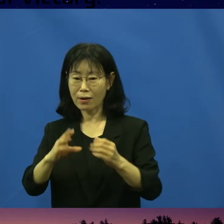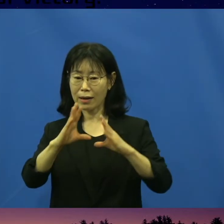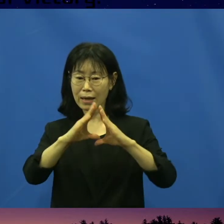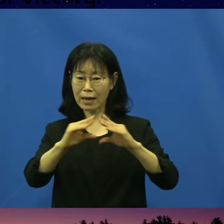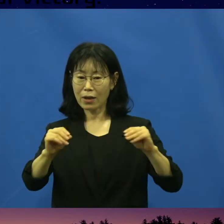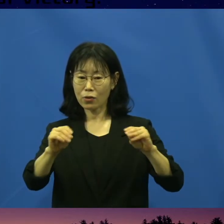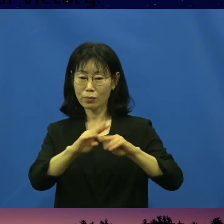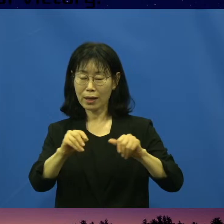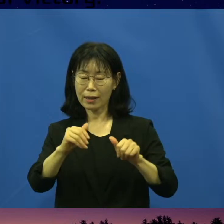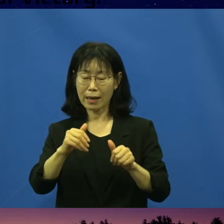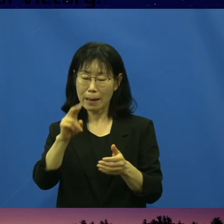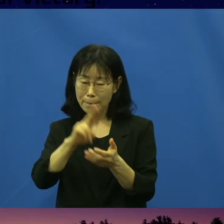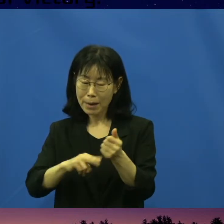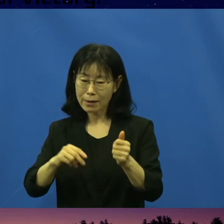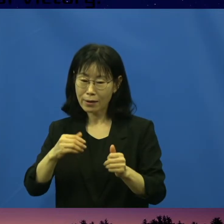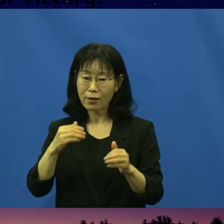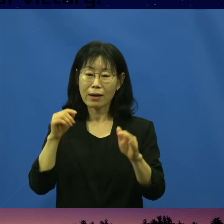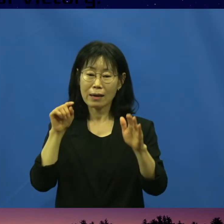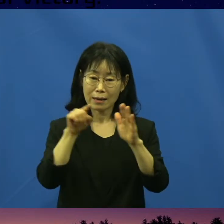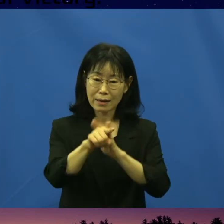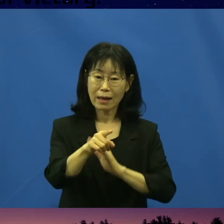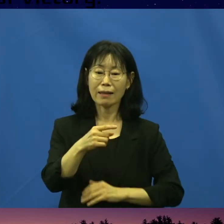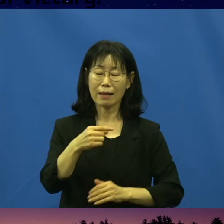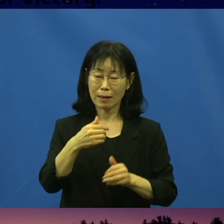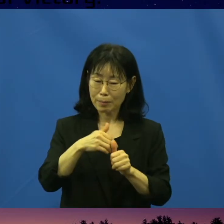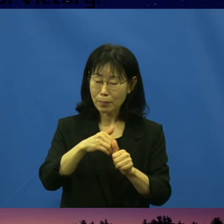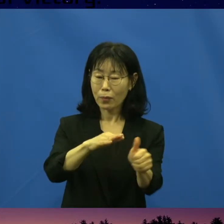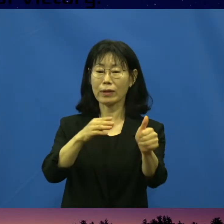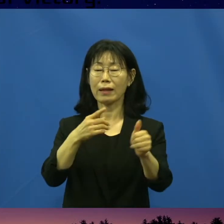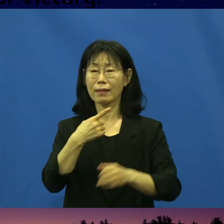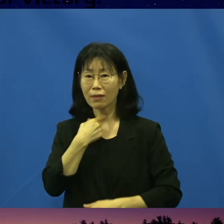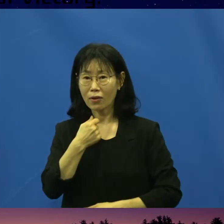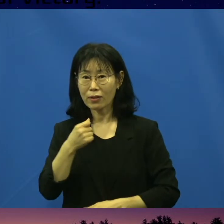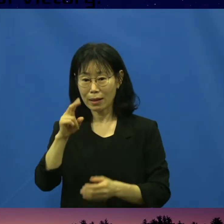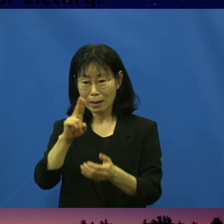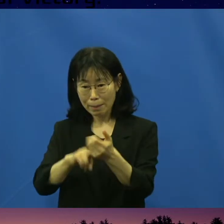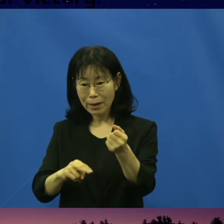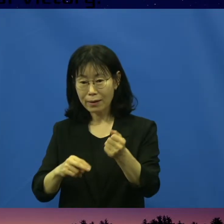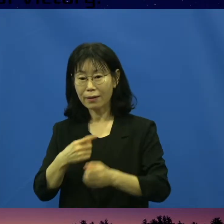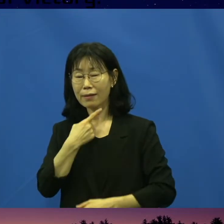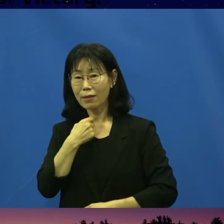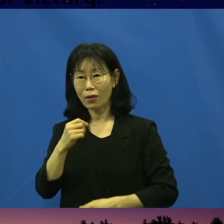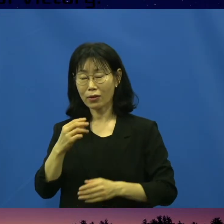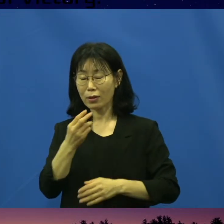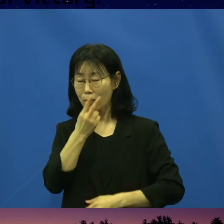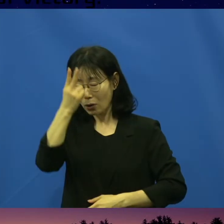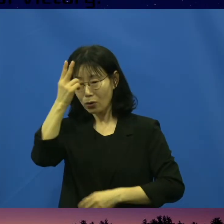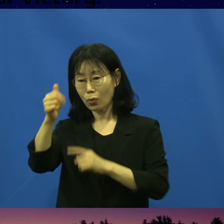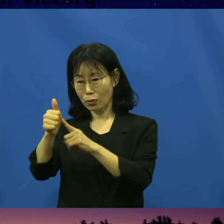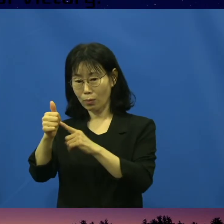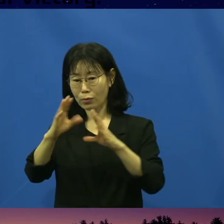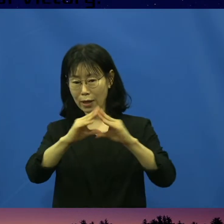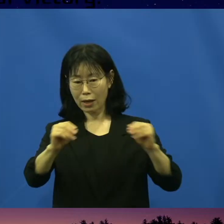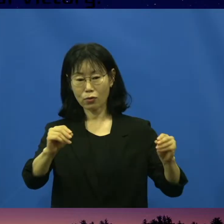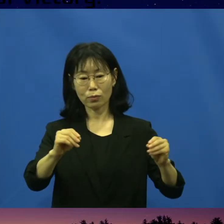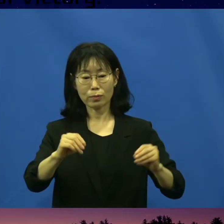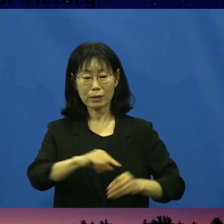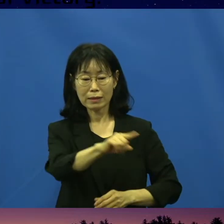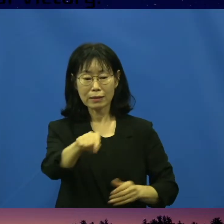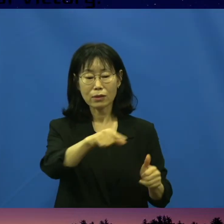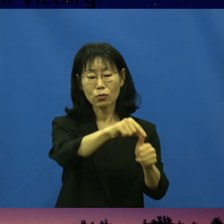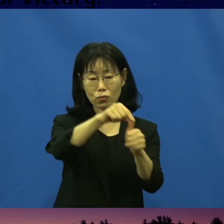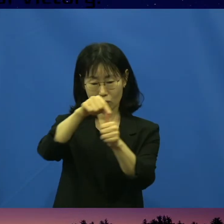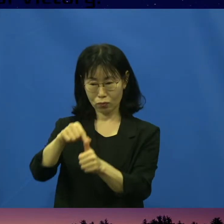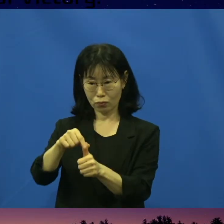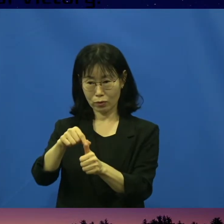그가 시대장의 집에 포로로 붙잡혀갈 때 누가 그가 애국을 살릴 자라고 생각했겠어요?